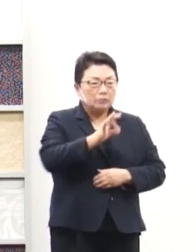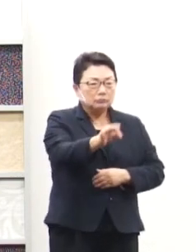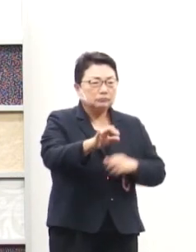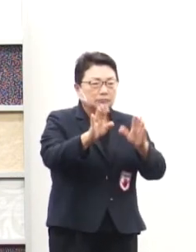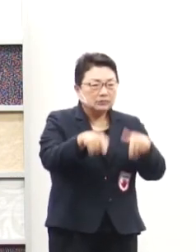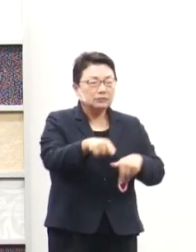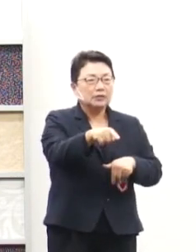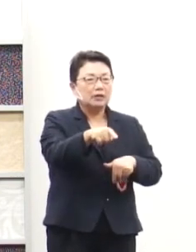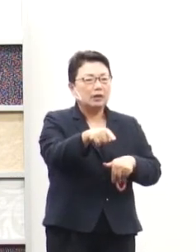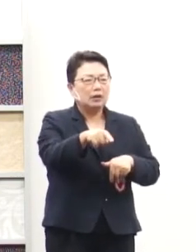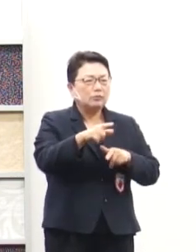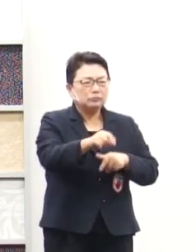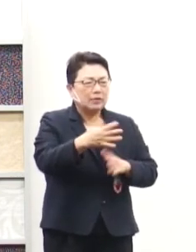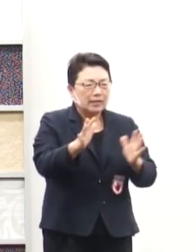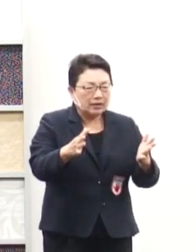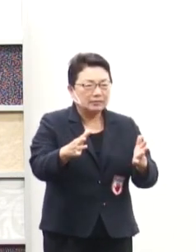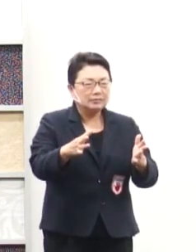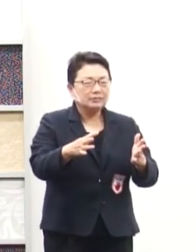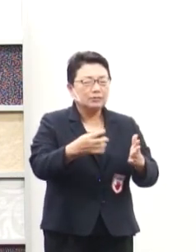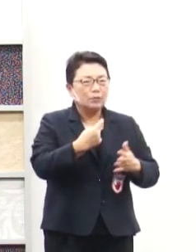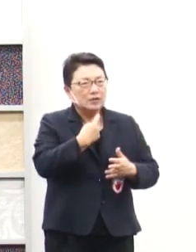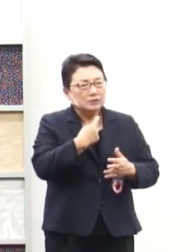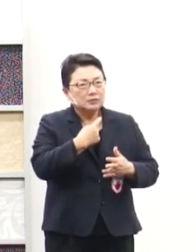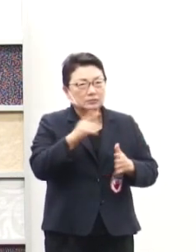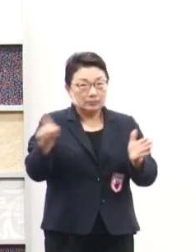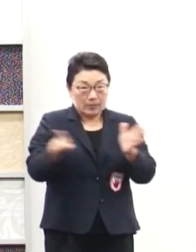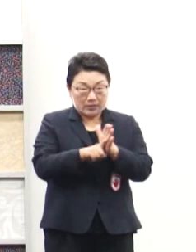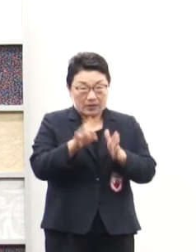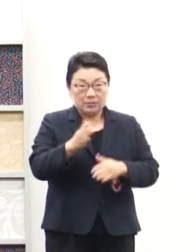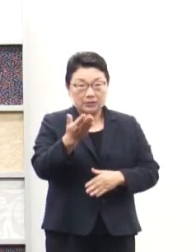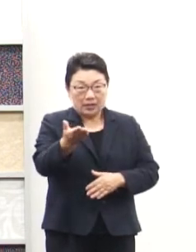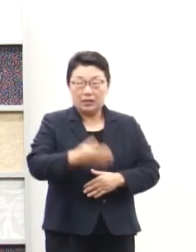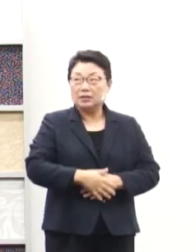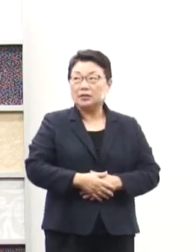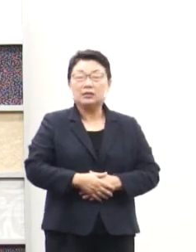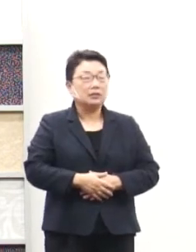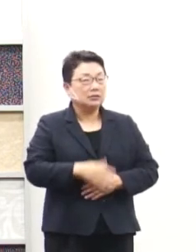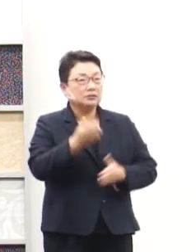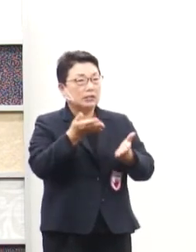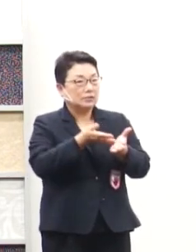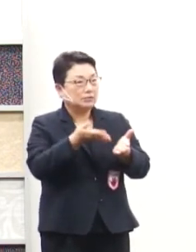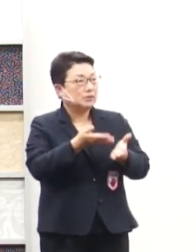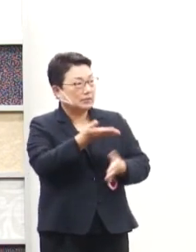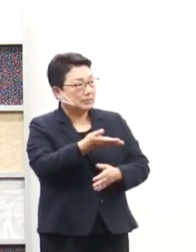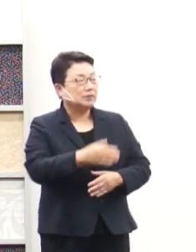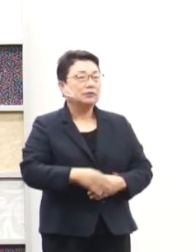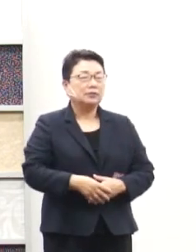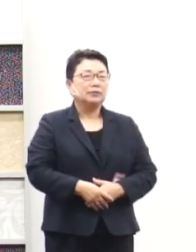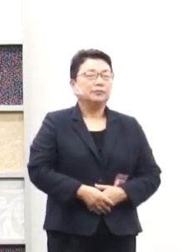ずなのに行ってなかった、おかしいなということはあったんでしょうか。 ちょっとまずじゃあ事実関係から。